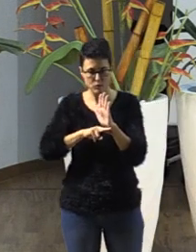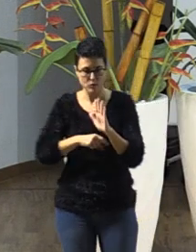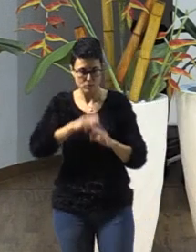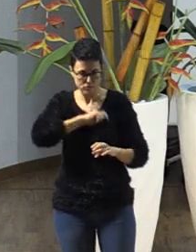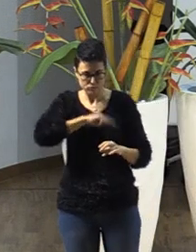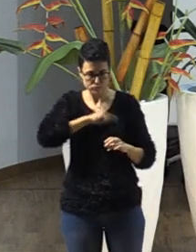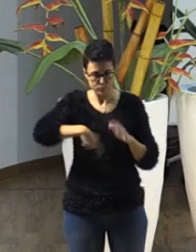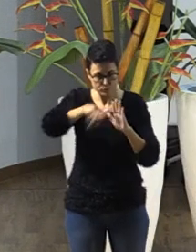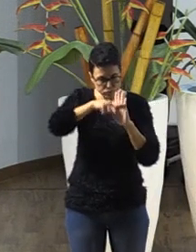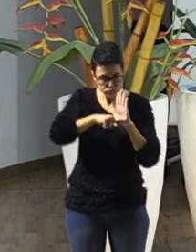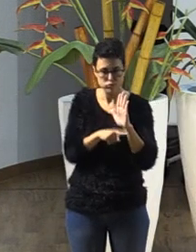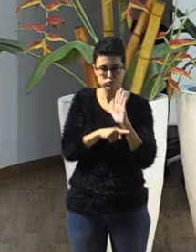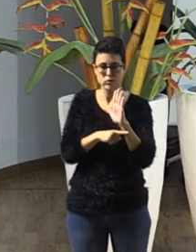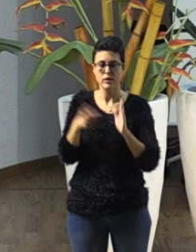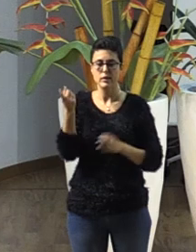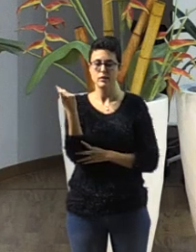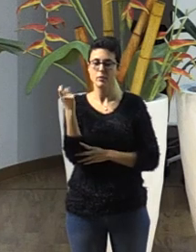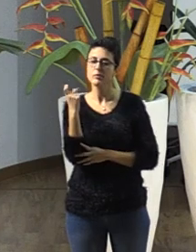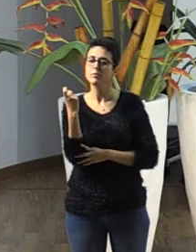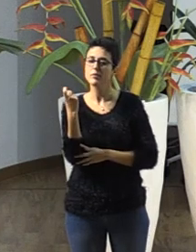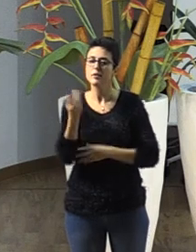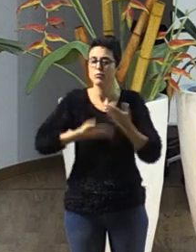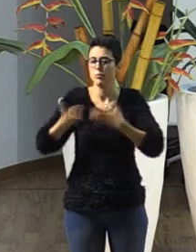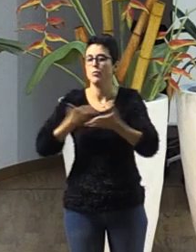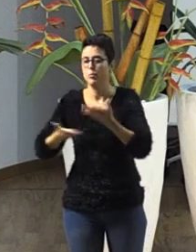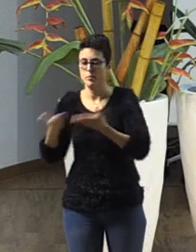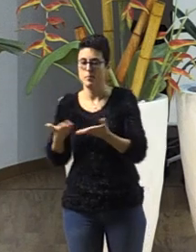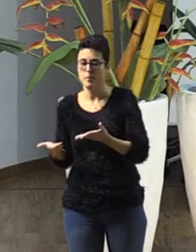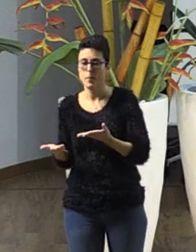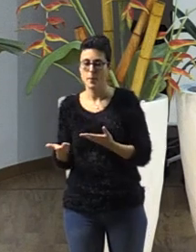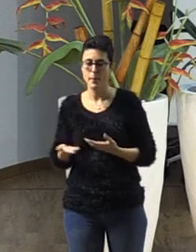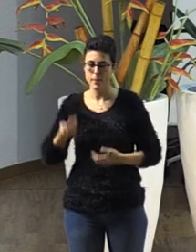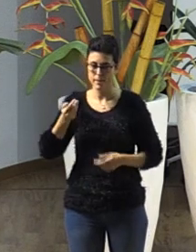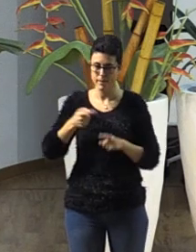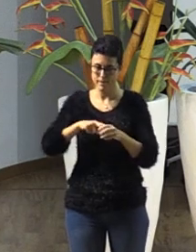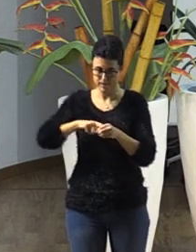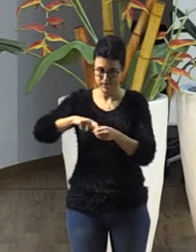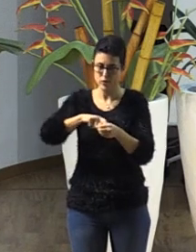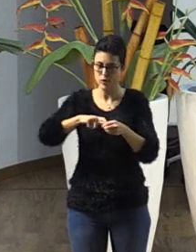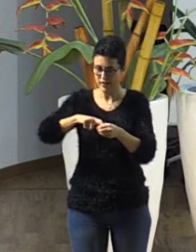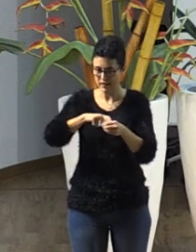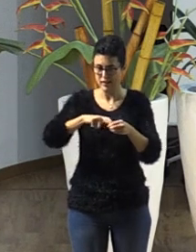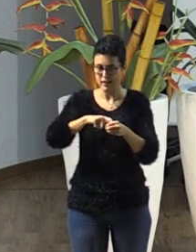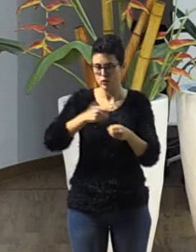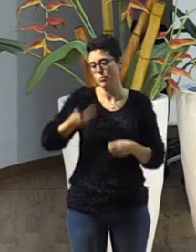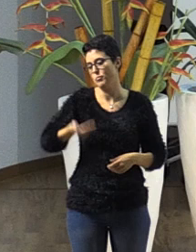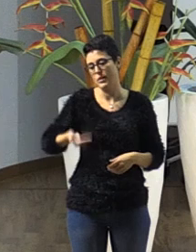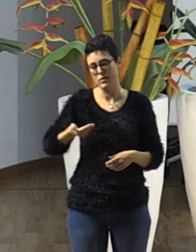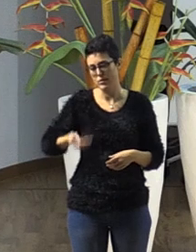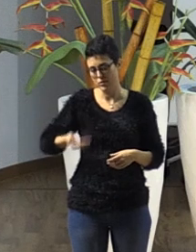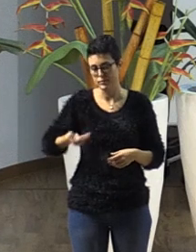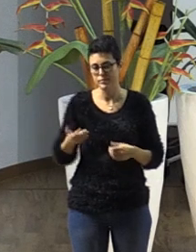hablar de cooperación, de apoyo mutuo, de trabajo en equipo, de solidaridad. Pienso que son valores que han de poder estar cuando lo planteamos. Y